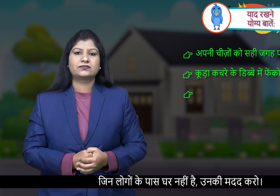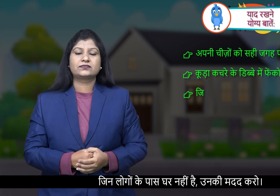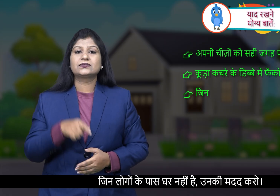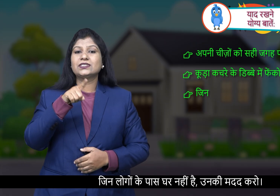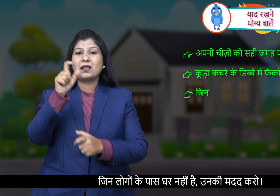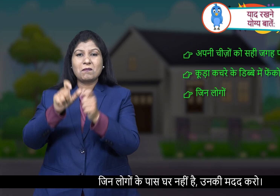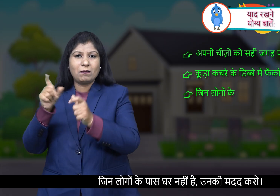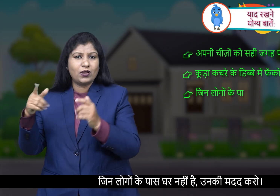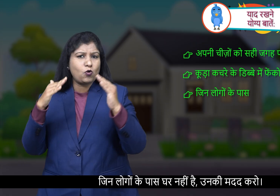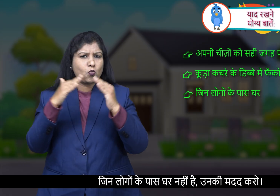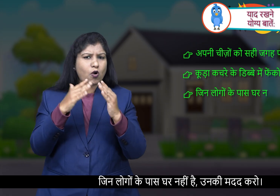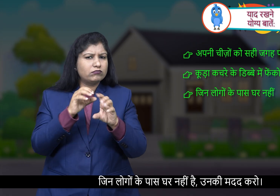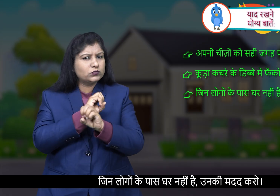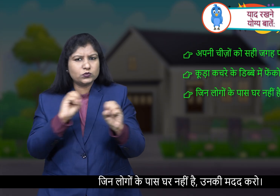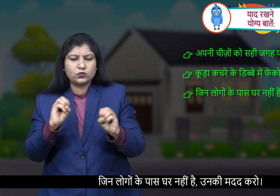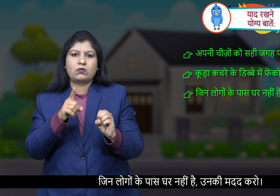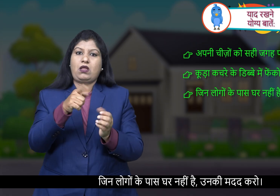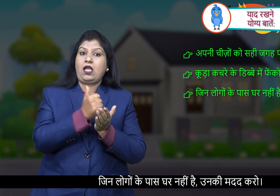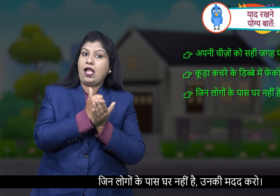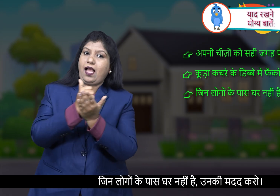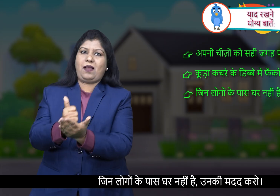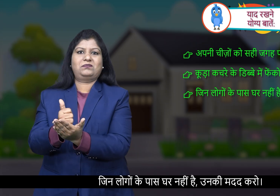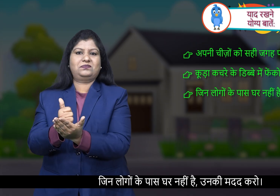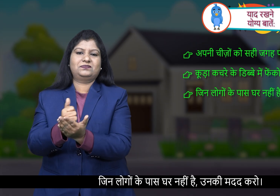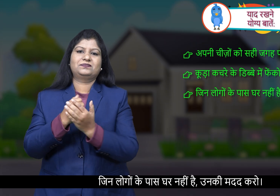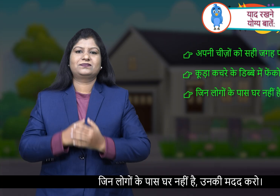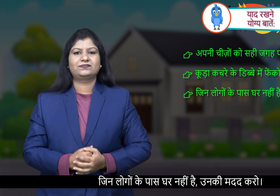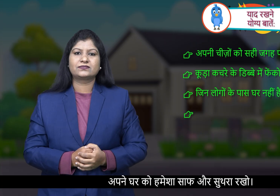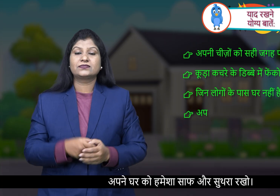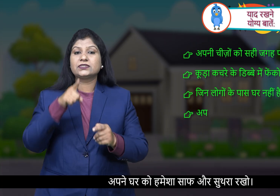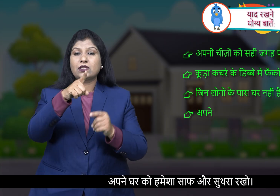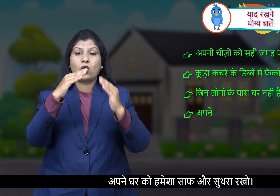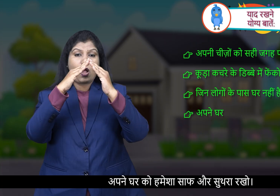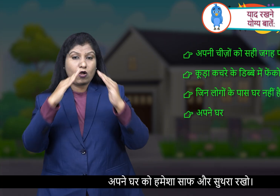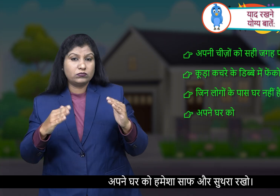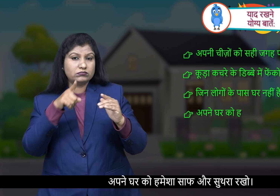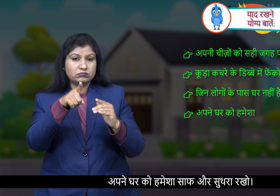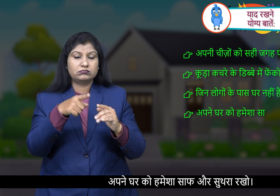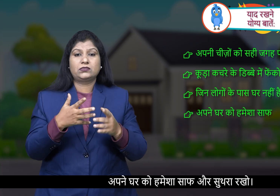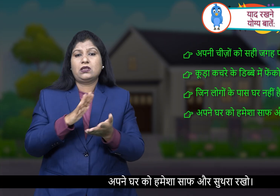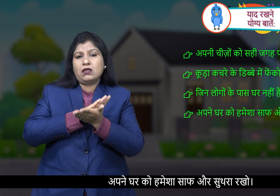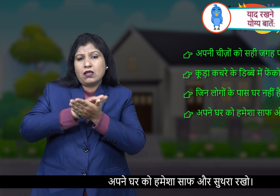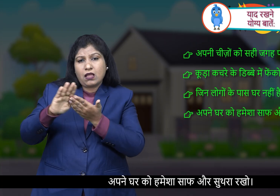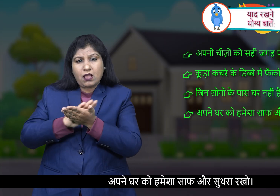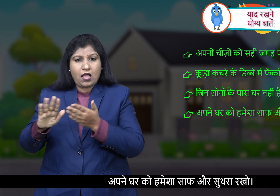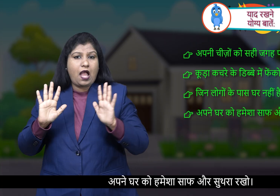जिन लोगों के पास घर नहीं है, उनकी मदद करो। अपने घर को हमेशा साफ और सुथरा रखो।